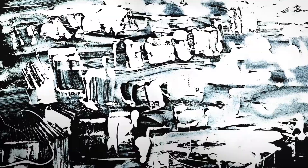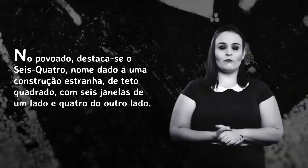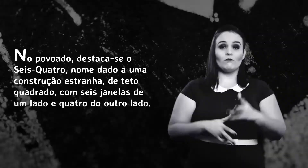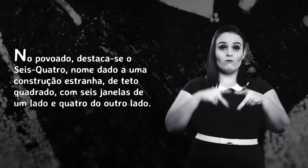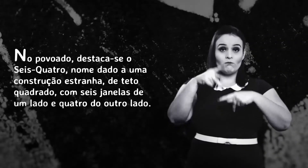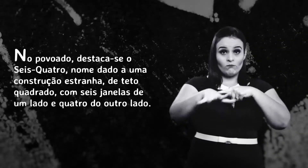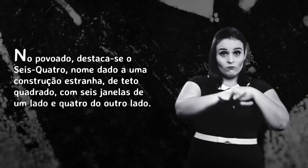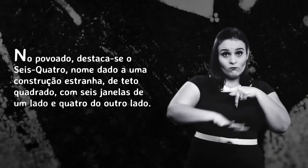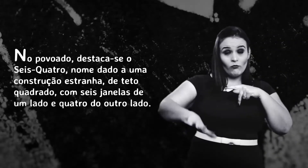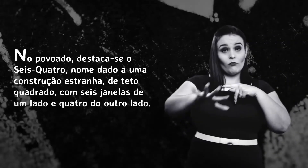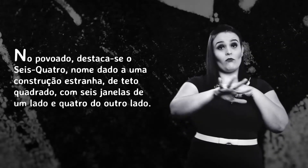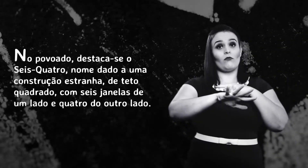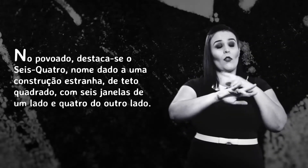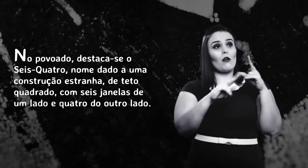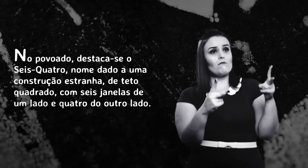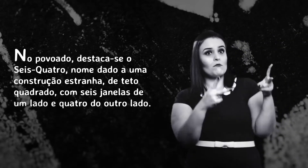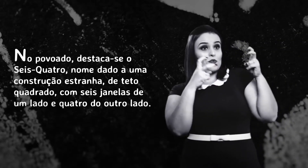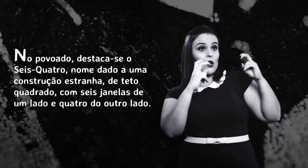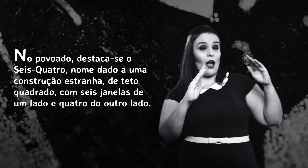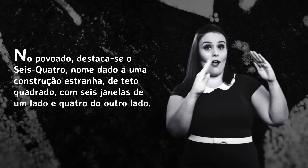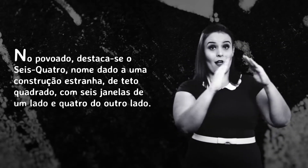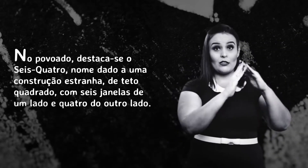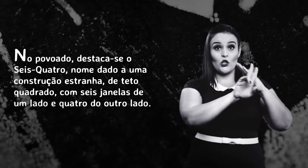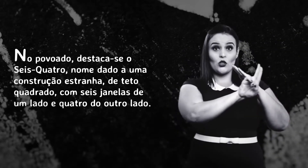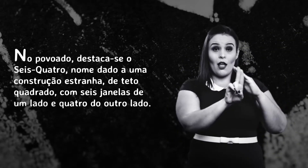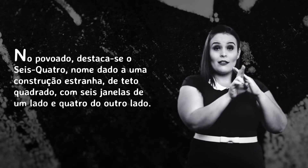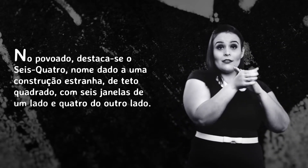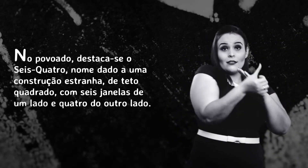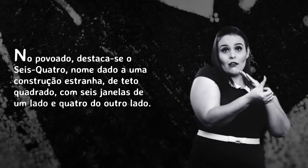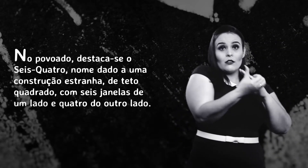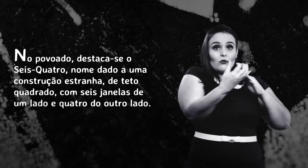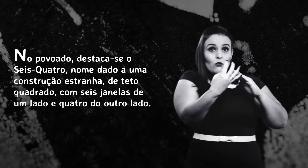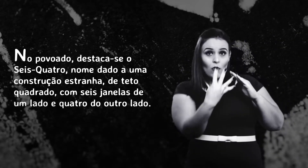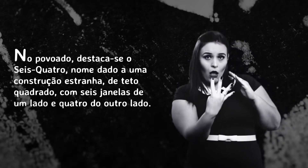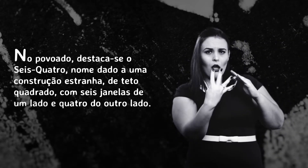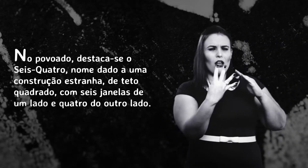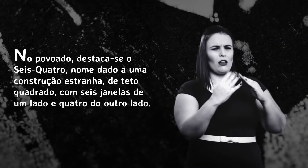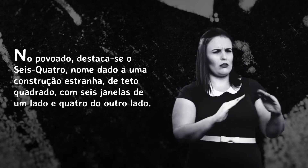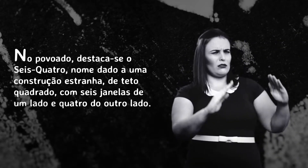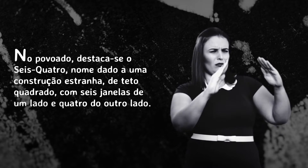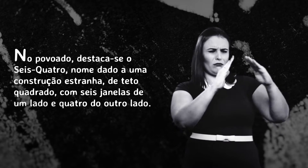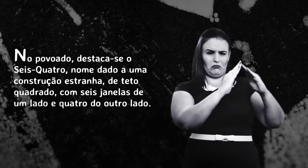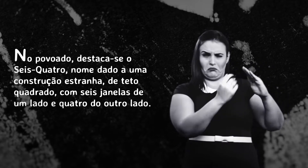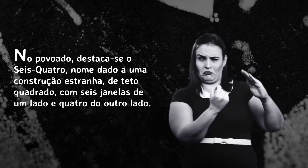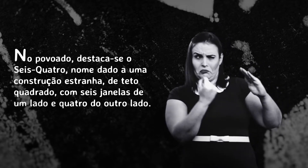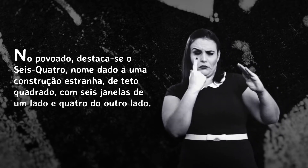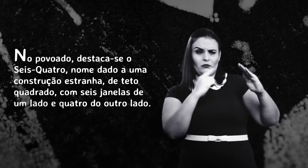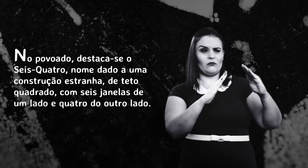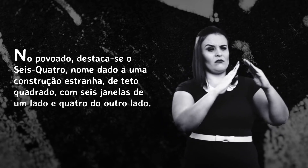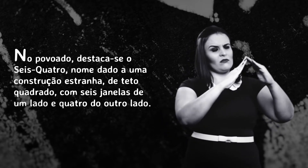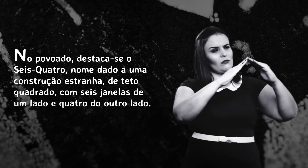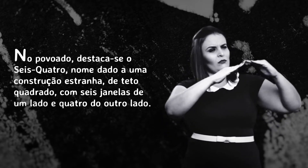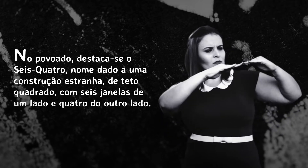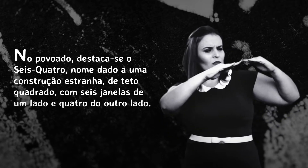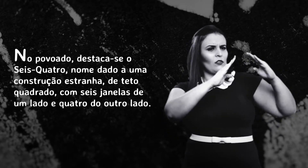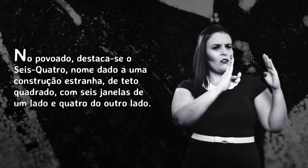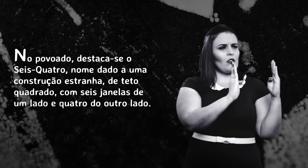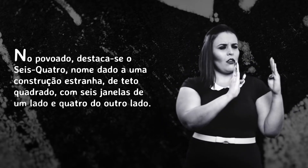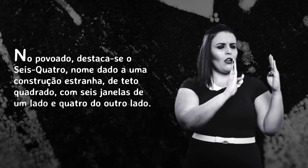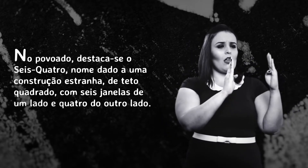No povoado, destaca-se o 6-4, nome dado a uma construção estranha, de teto quadrado, com 6 janelas de um